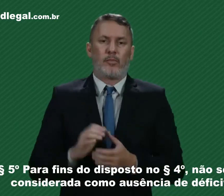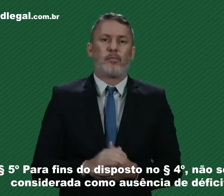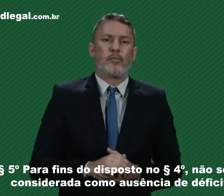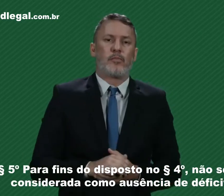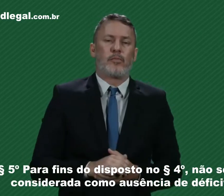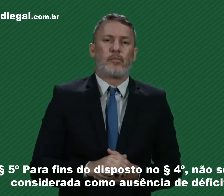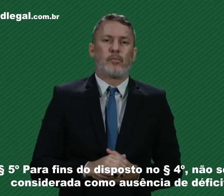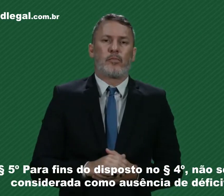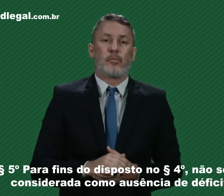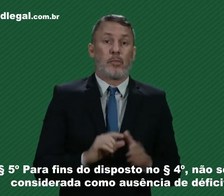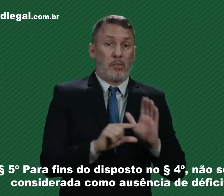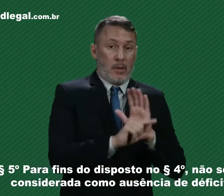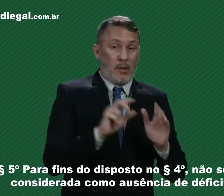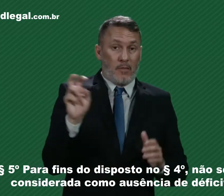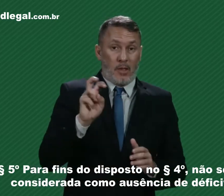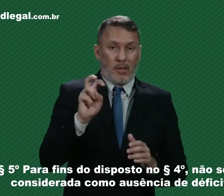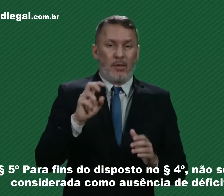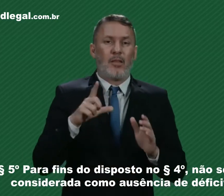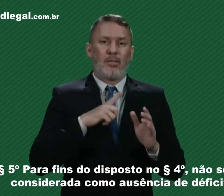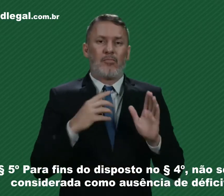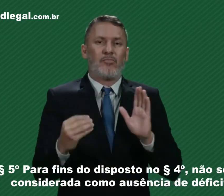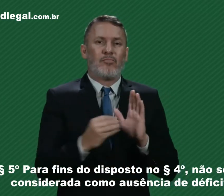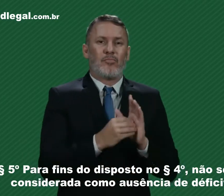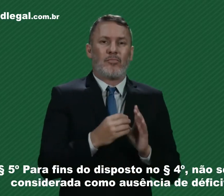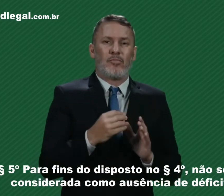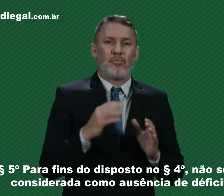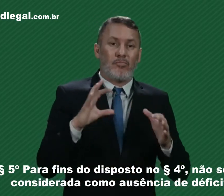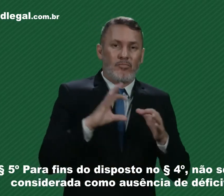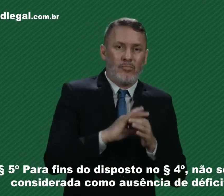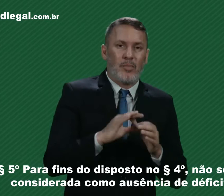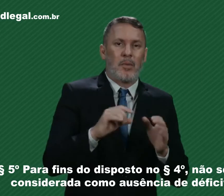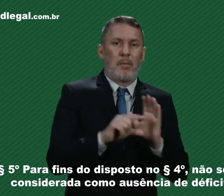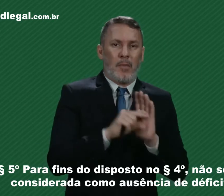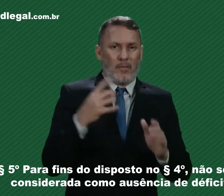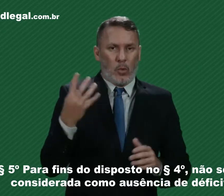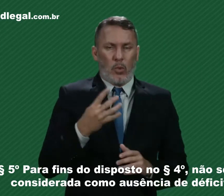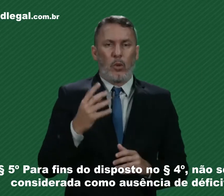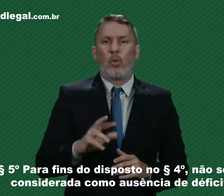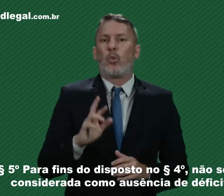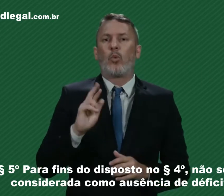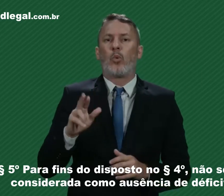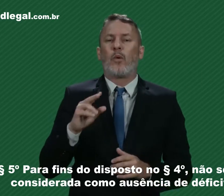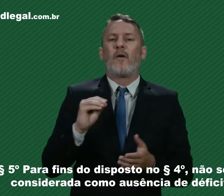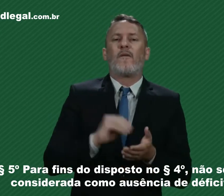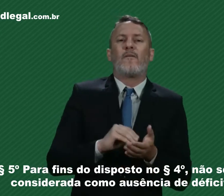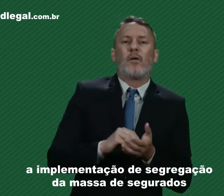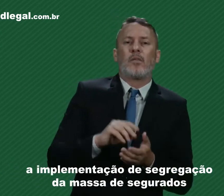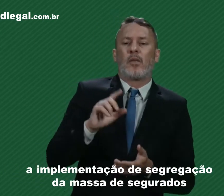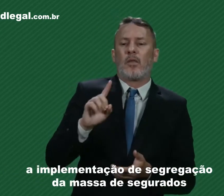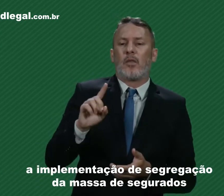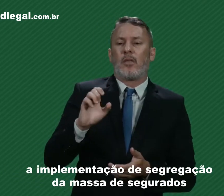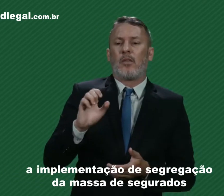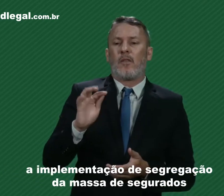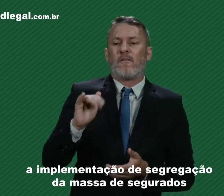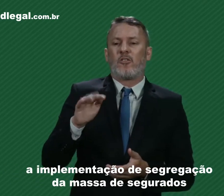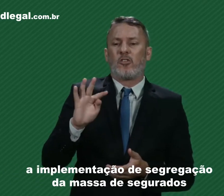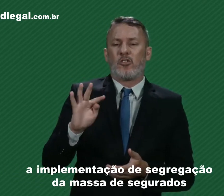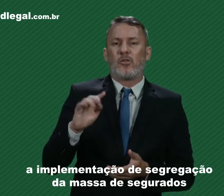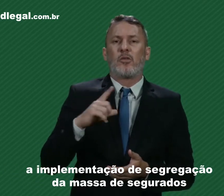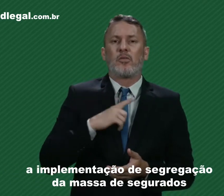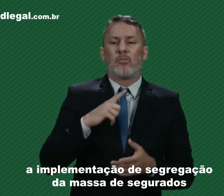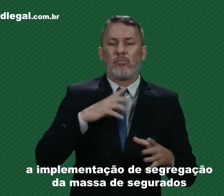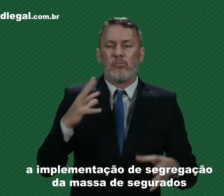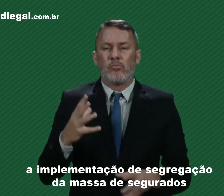5º. Para os fins do disposto no parágrafo 4º, não será considerada como ausência de déficit a implementação